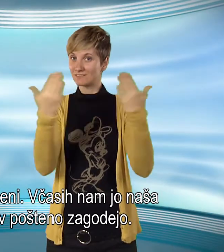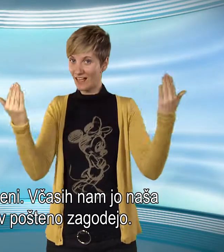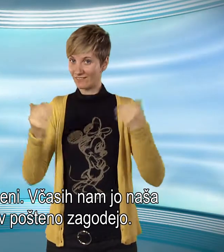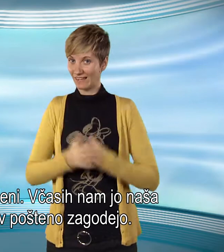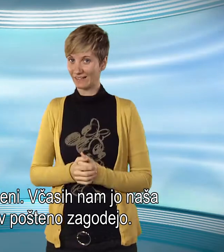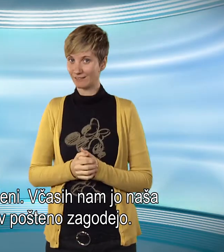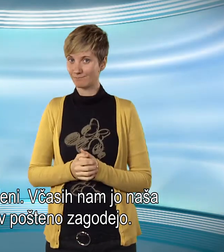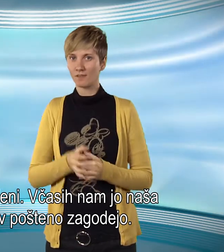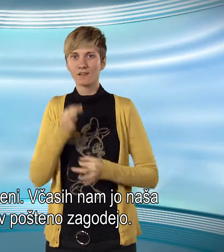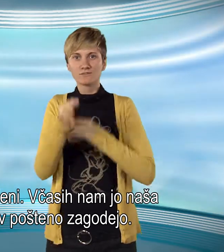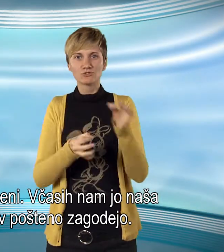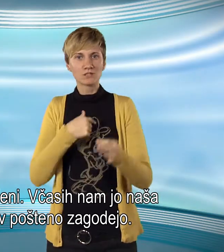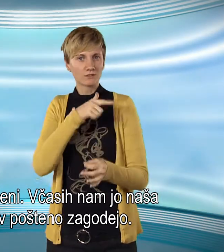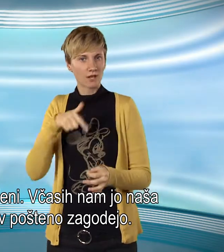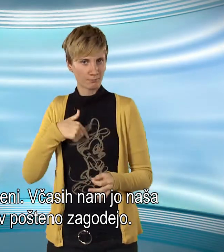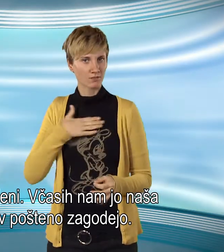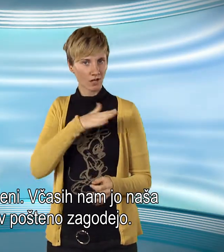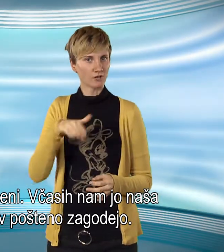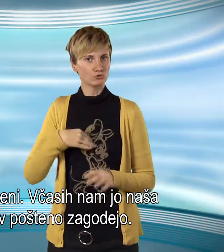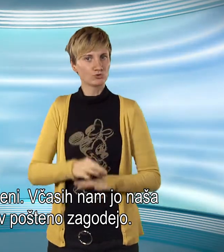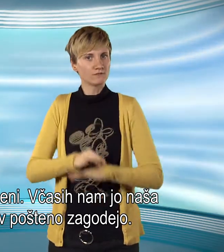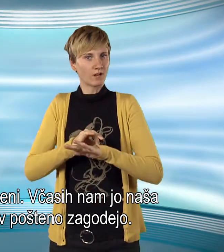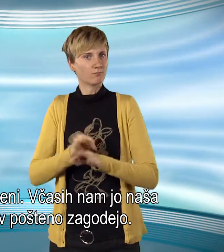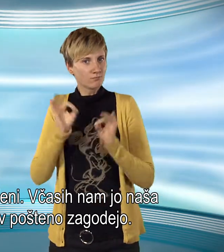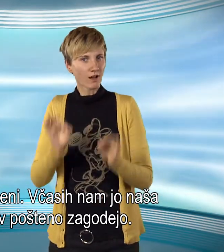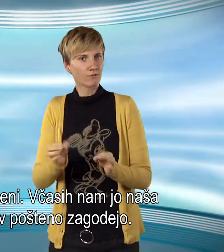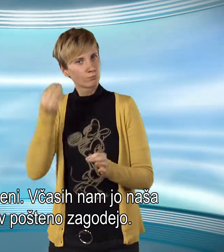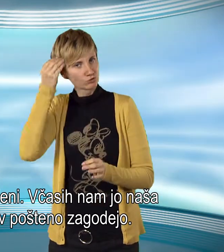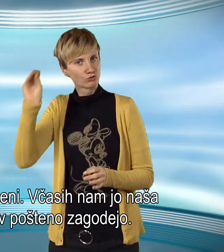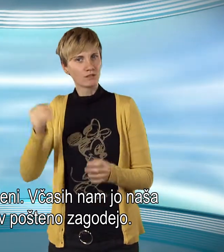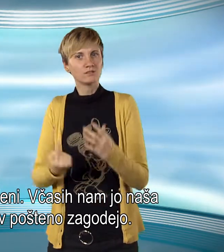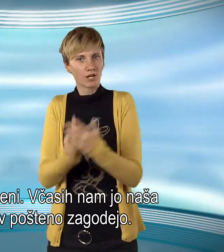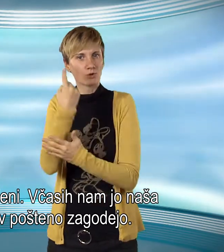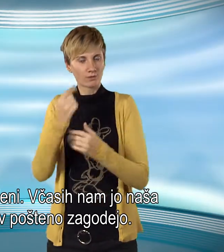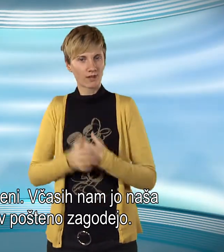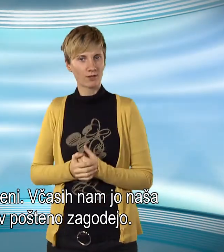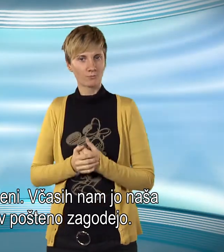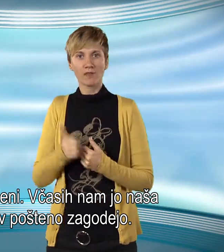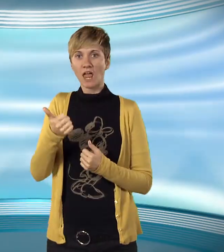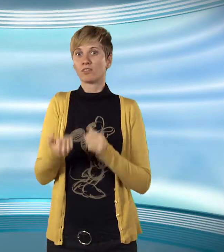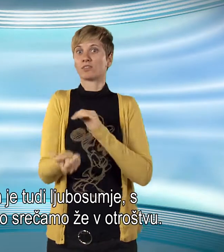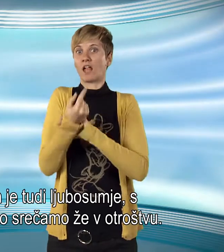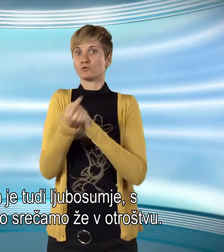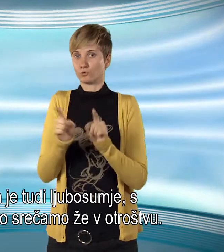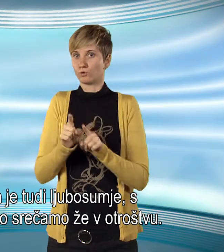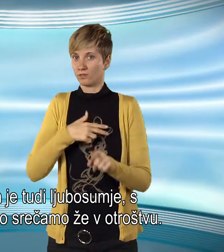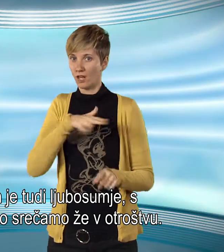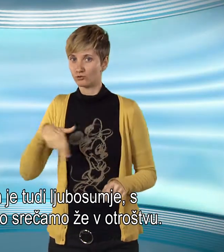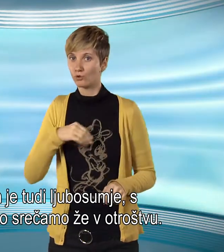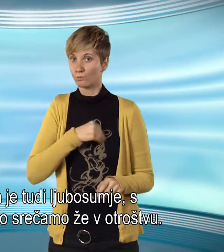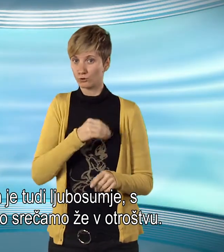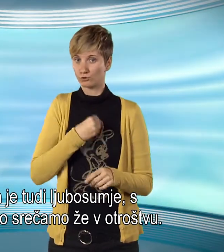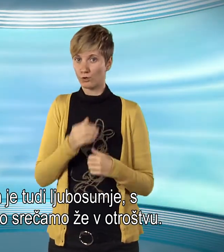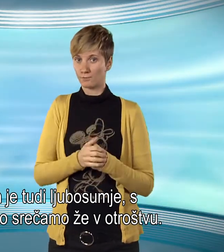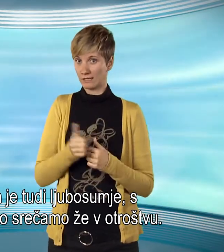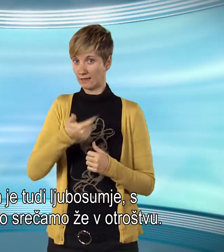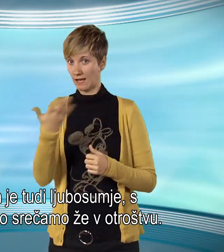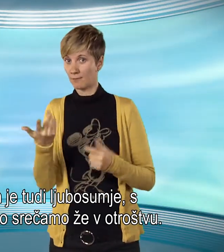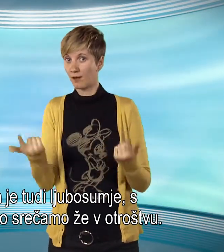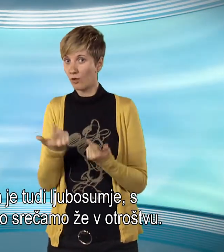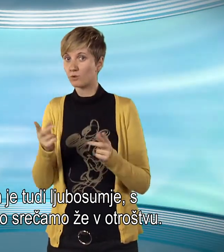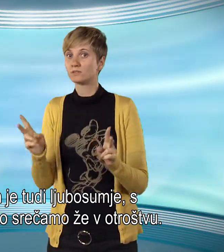Lepo pozdravljeni. Včasih nam jo naša čustva prav pošteno zagodejo. Eno takšnih je tudi